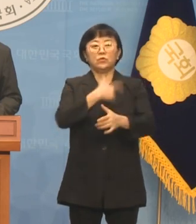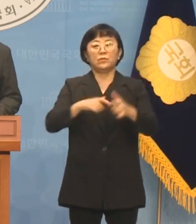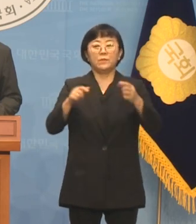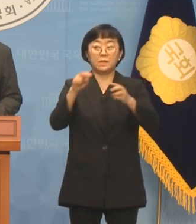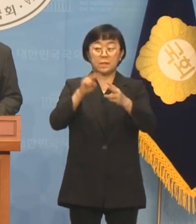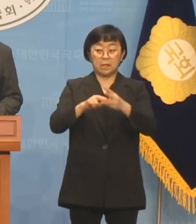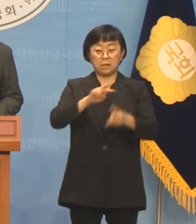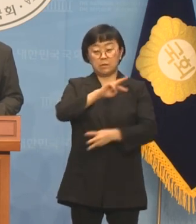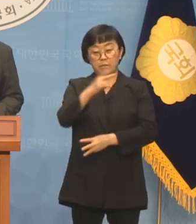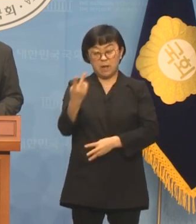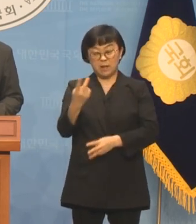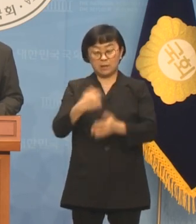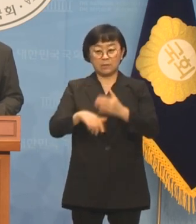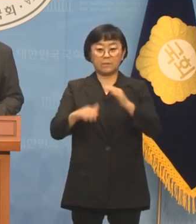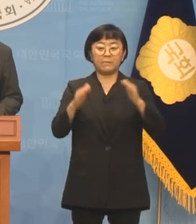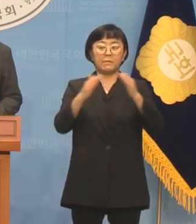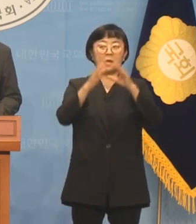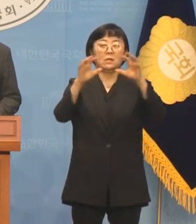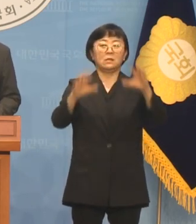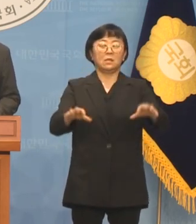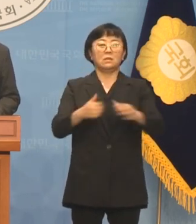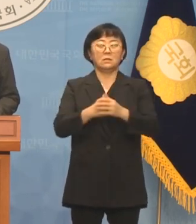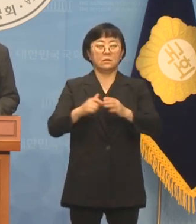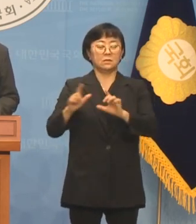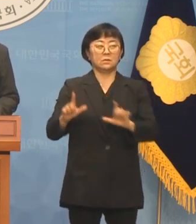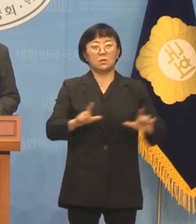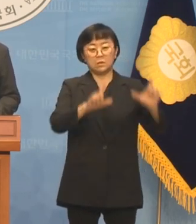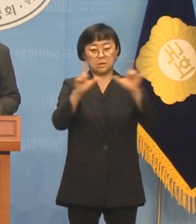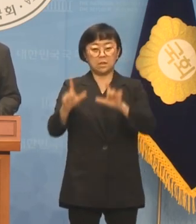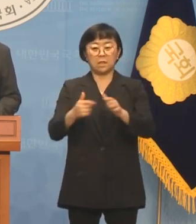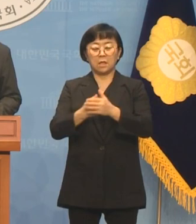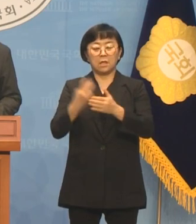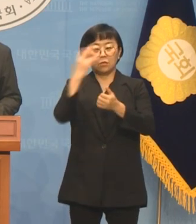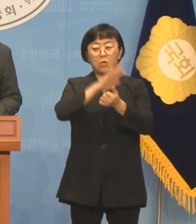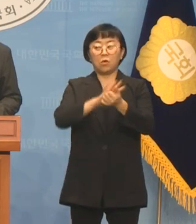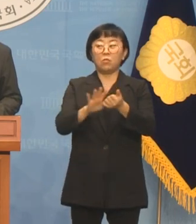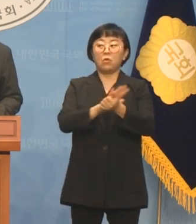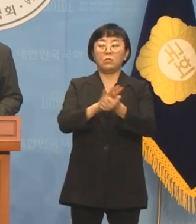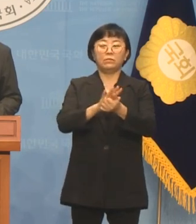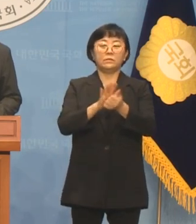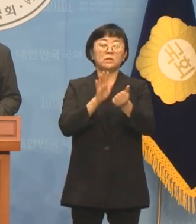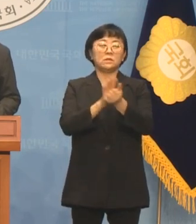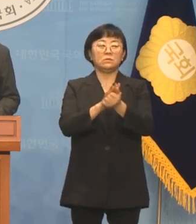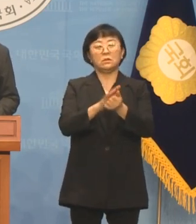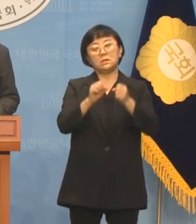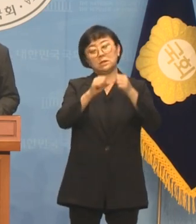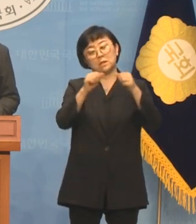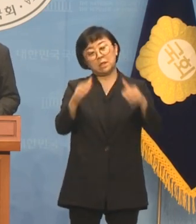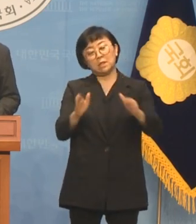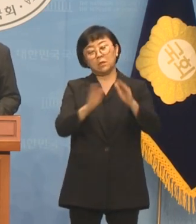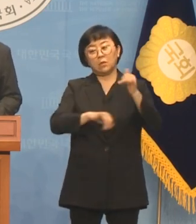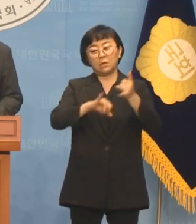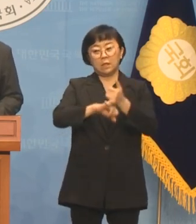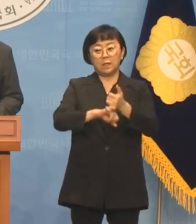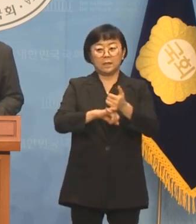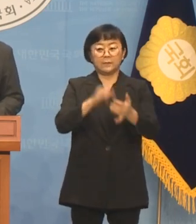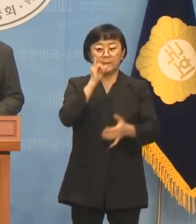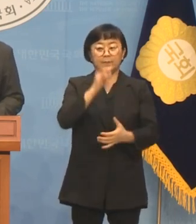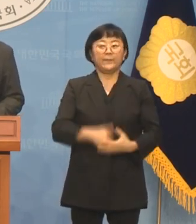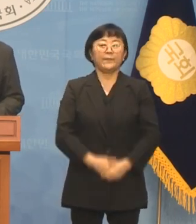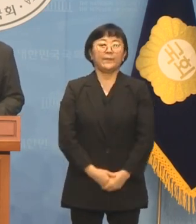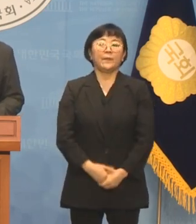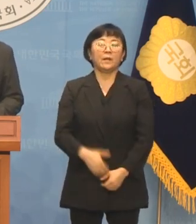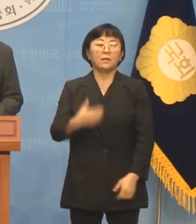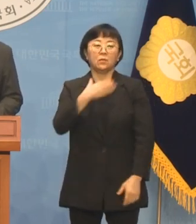통합돌봄센터로 전환하여 마을에서 전생의 통합돌봄 지원 체계를 구축하는 공약을 준비 중에 있습니다. 여기에